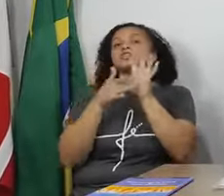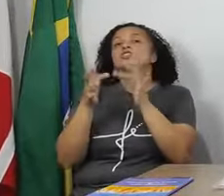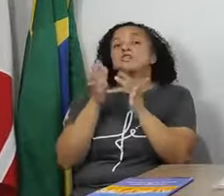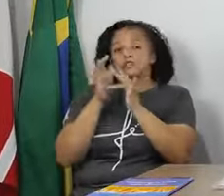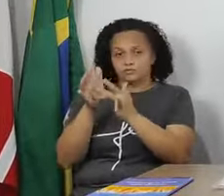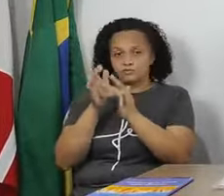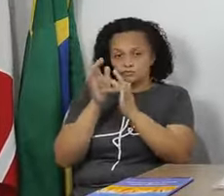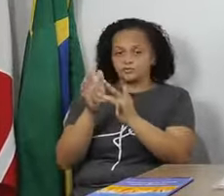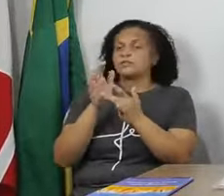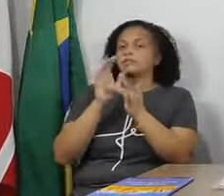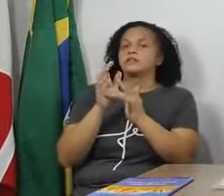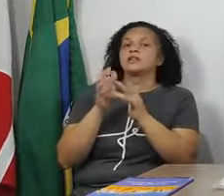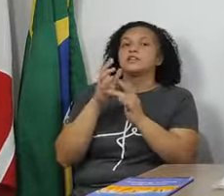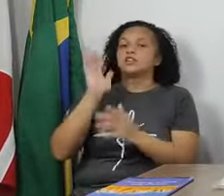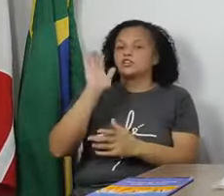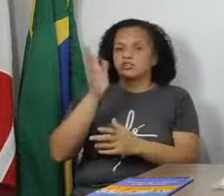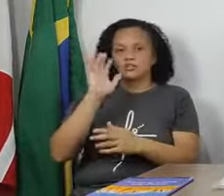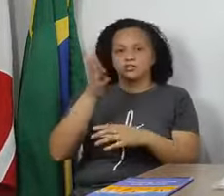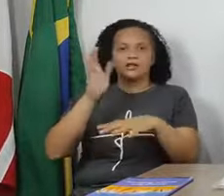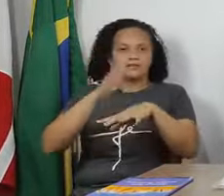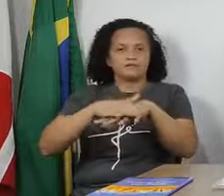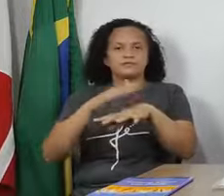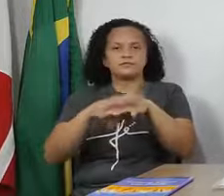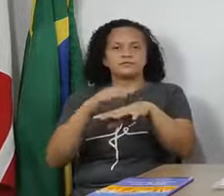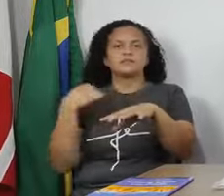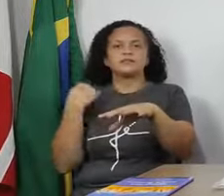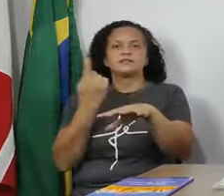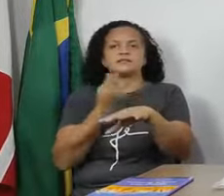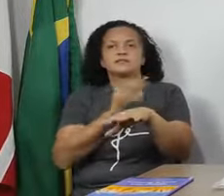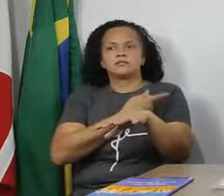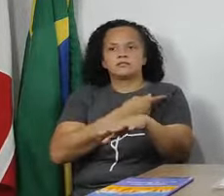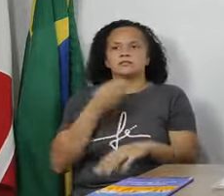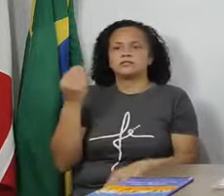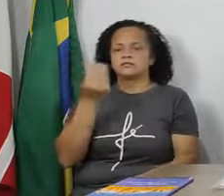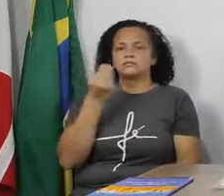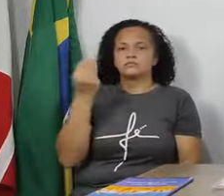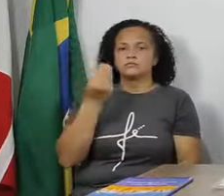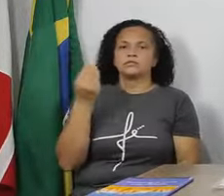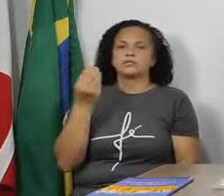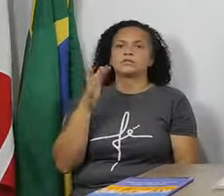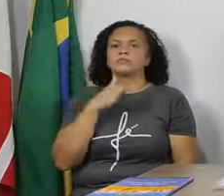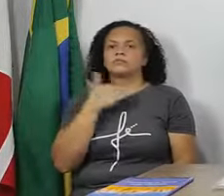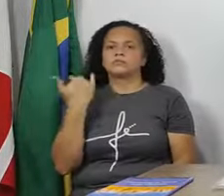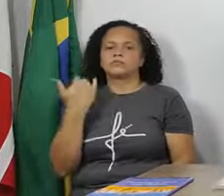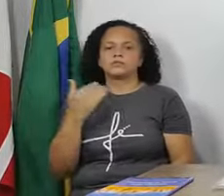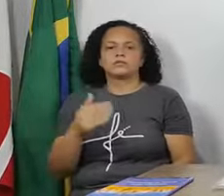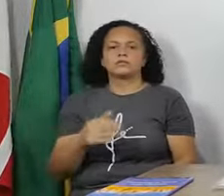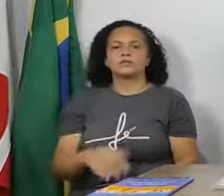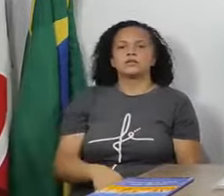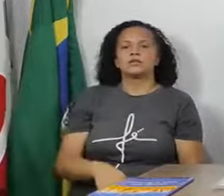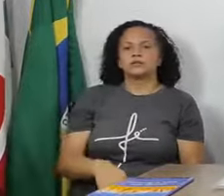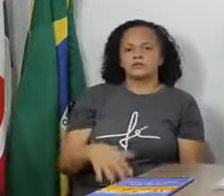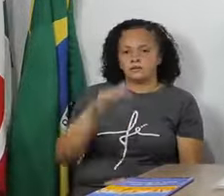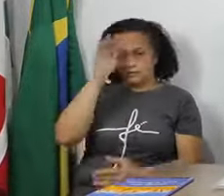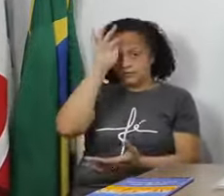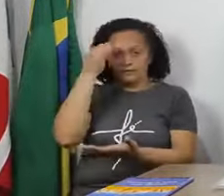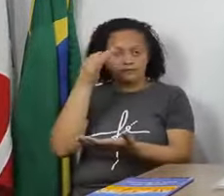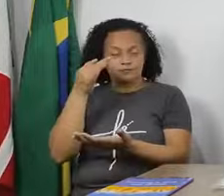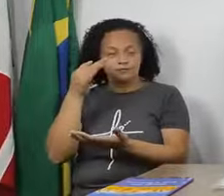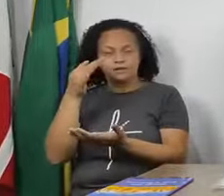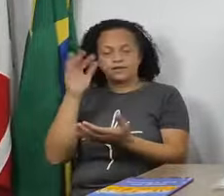já realizou em nosso favor ao morrer na cruz do Calvário. Fatos é diferente